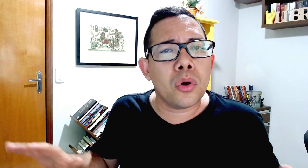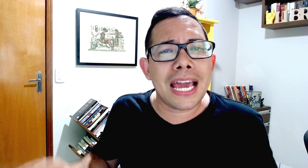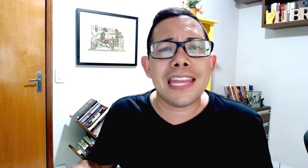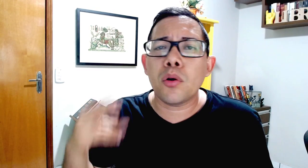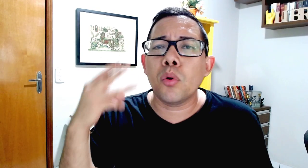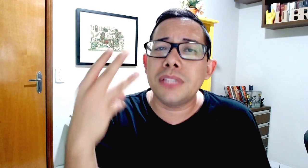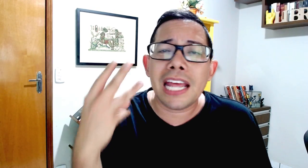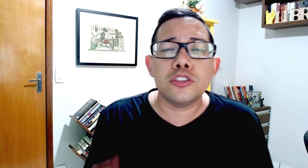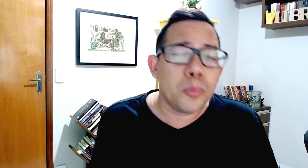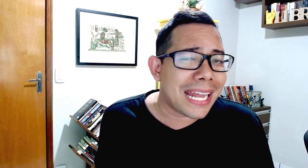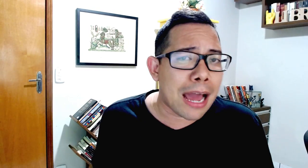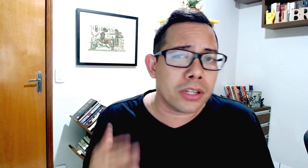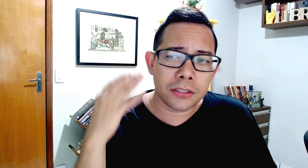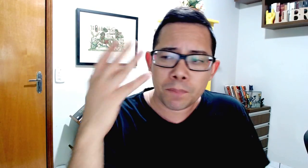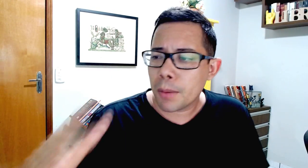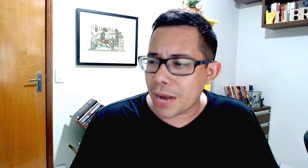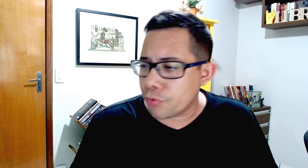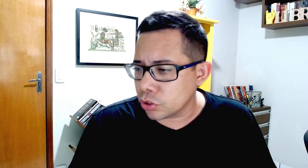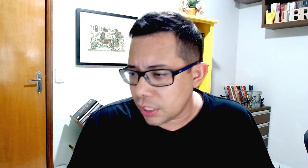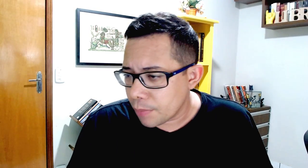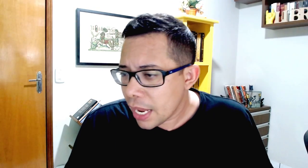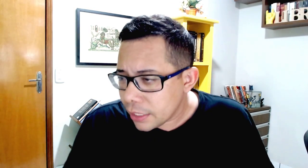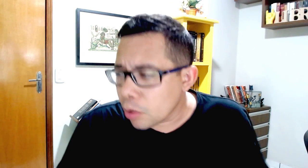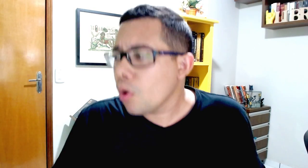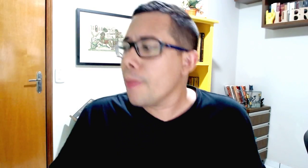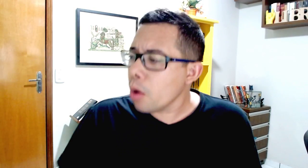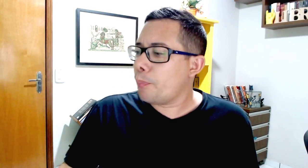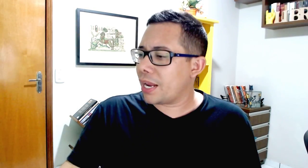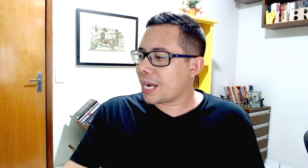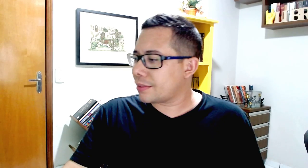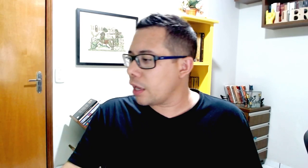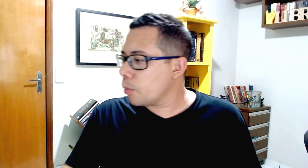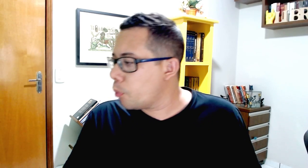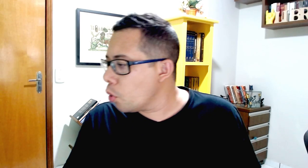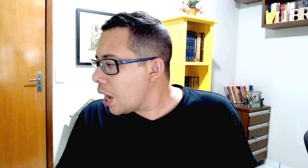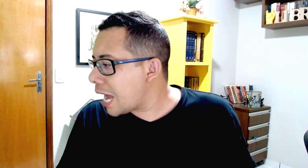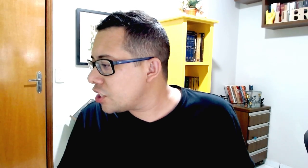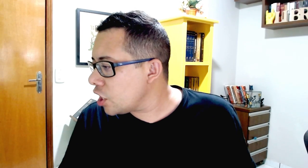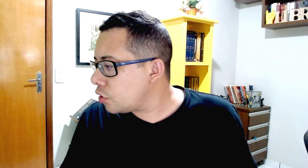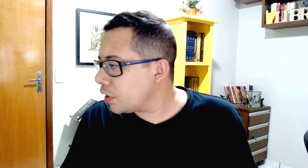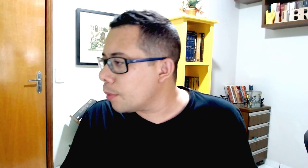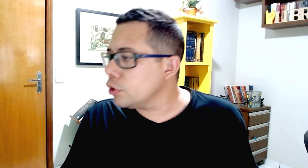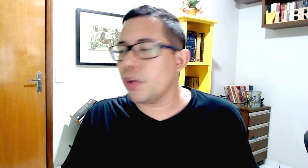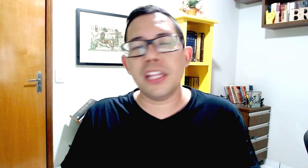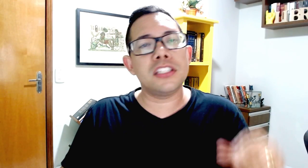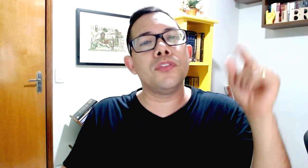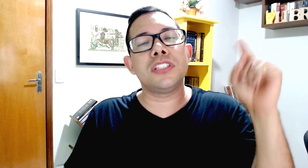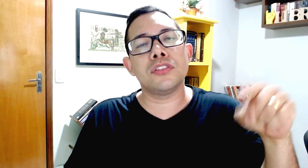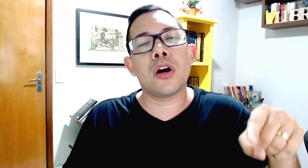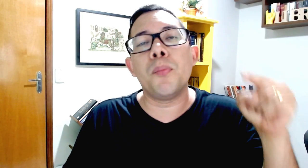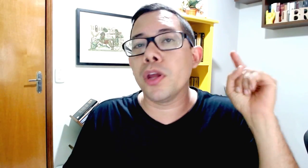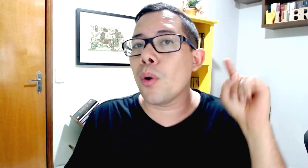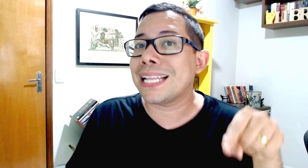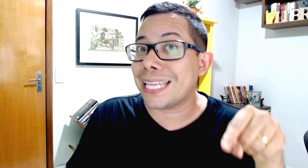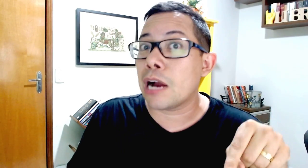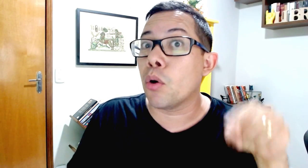ser um evento online com três super aulas para você então não perca tempo a gente fica muito feliz que você nos acompanhou até